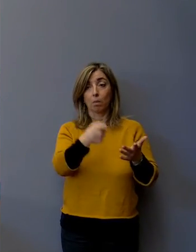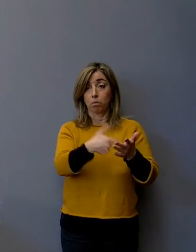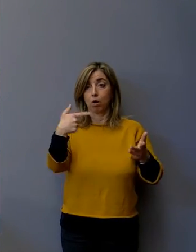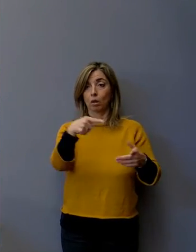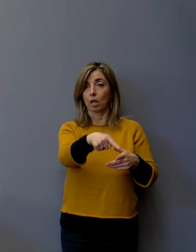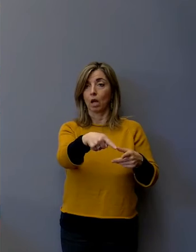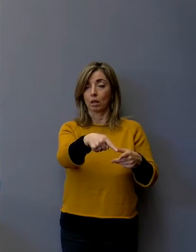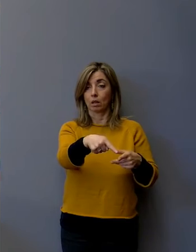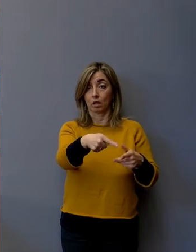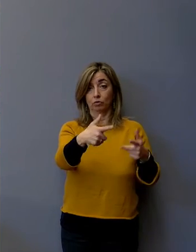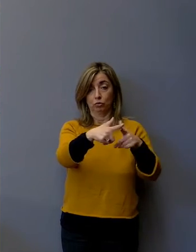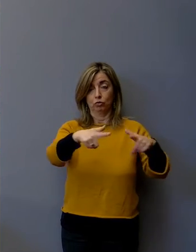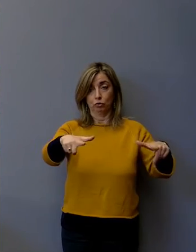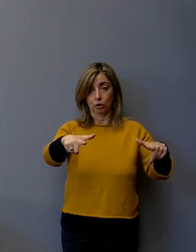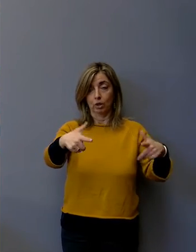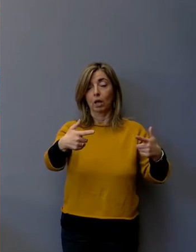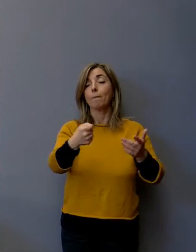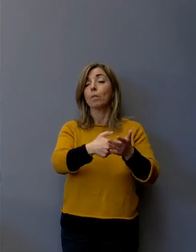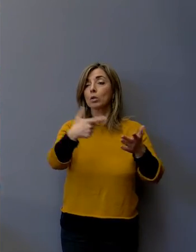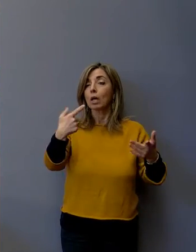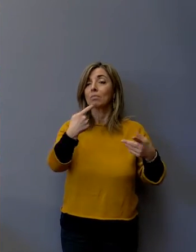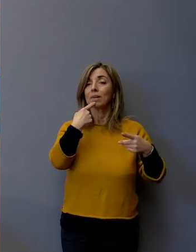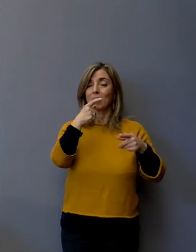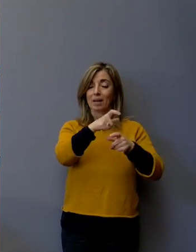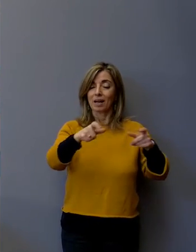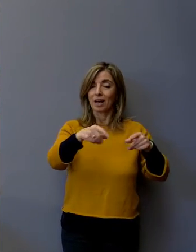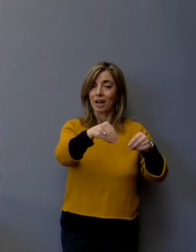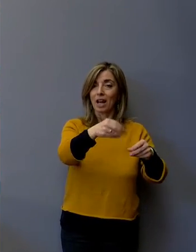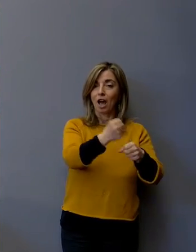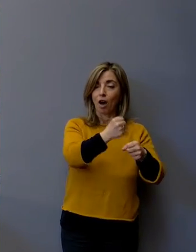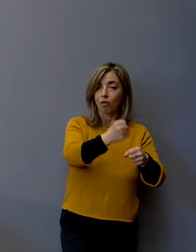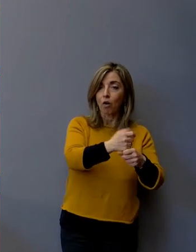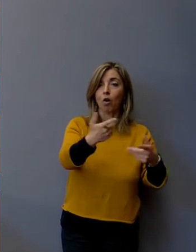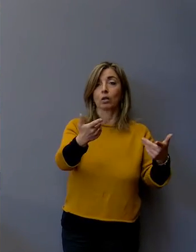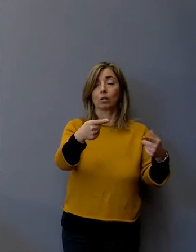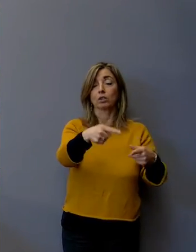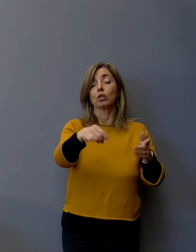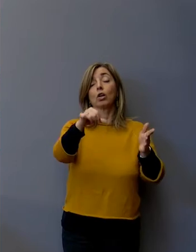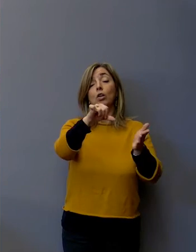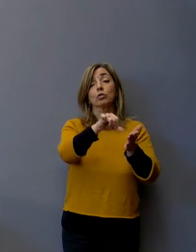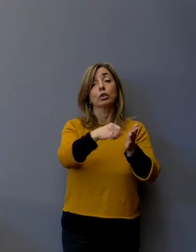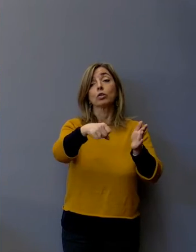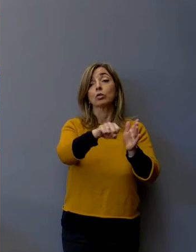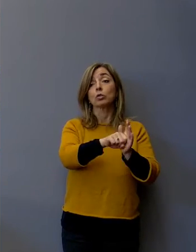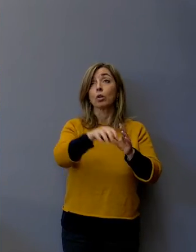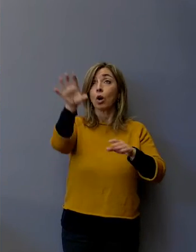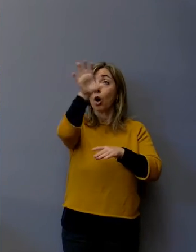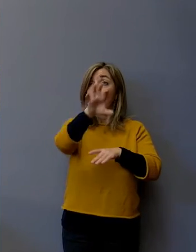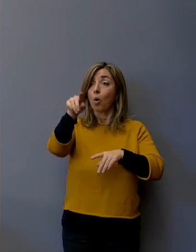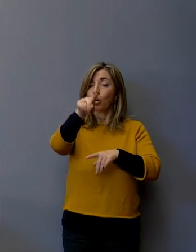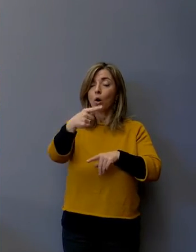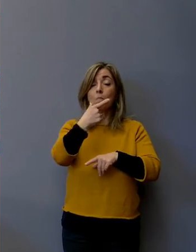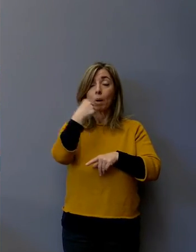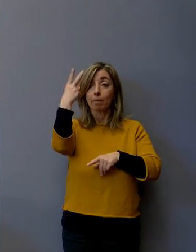ci lavora del turismo è il centro storico è il più bello d'europa in assoluto e noi vogliamo riqualificarlo in